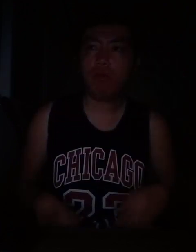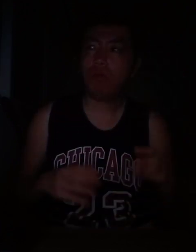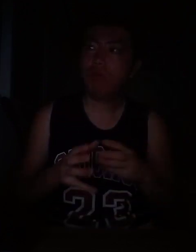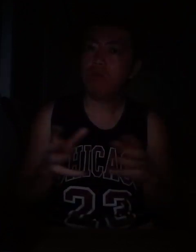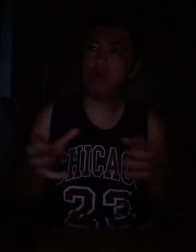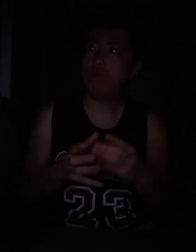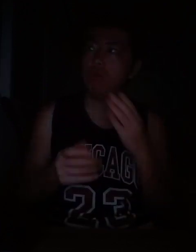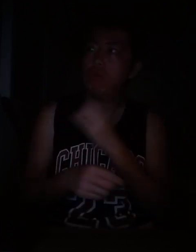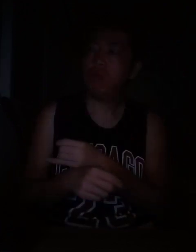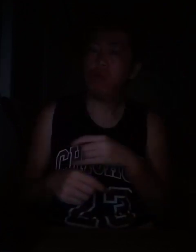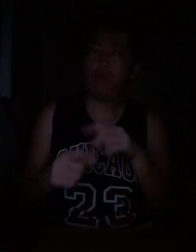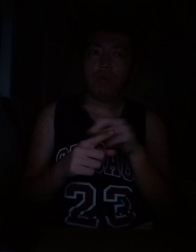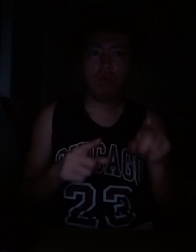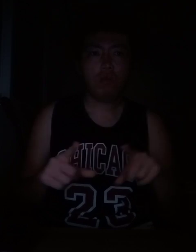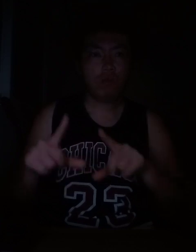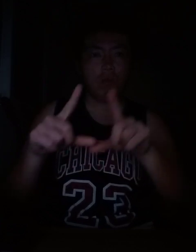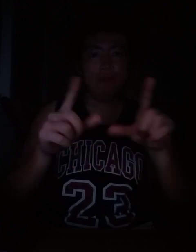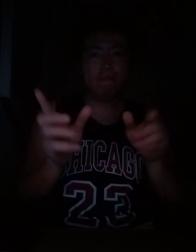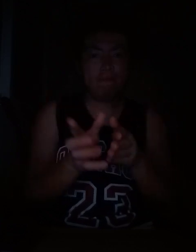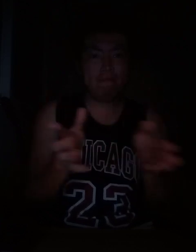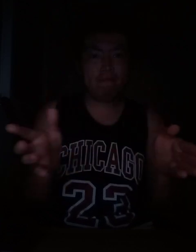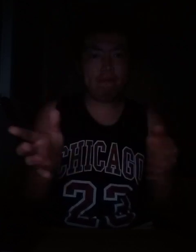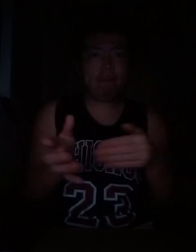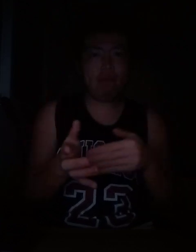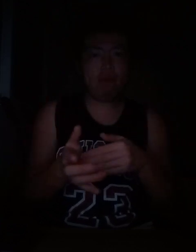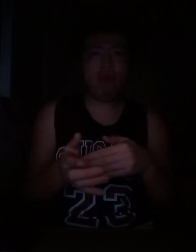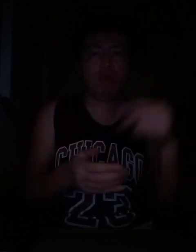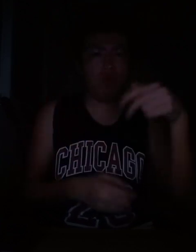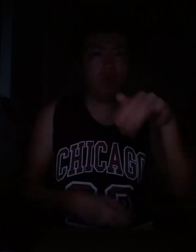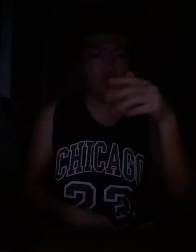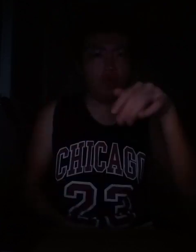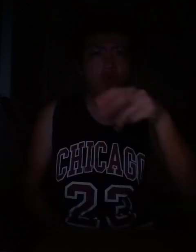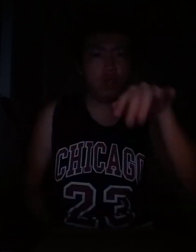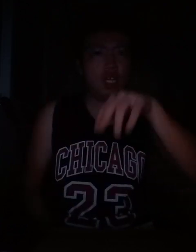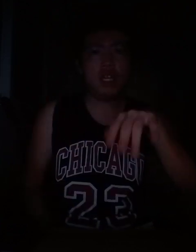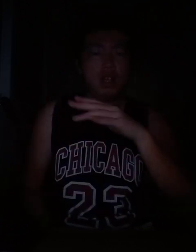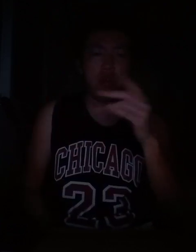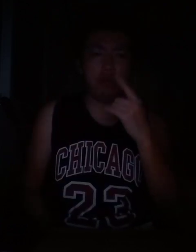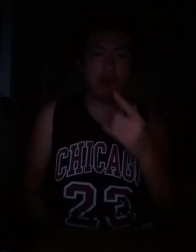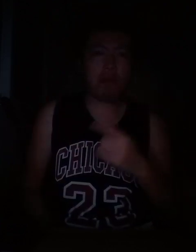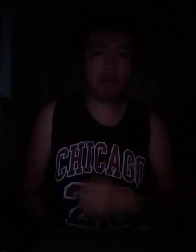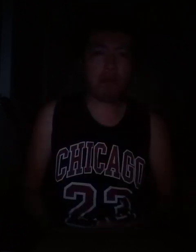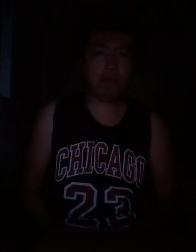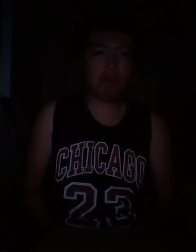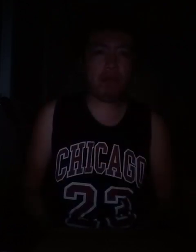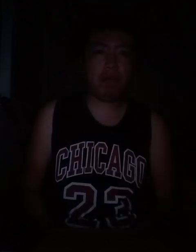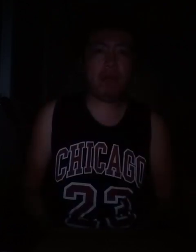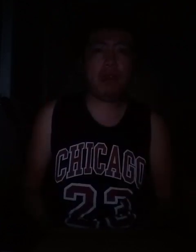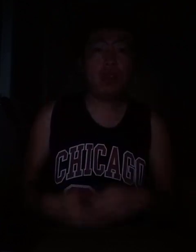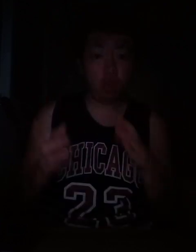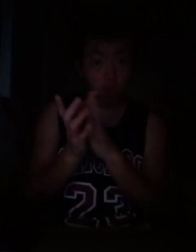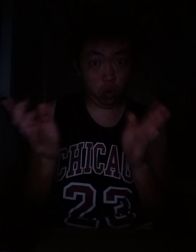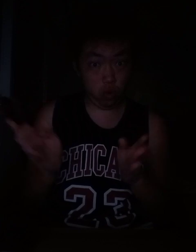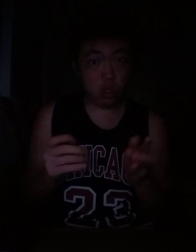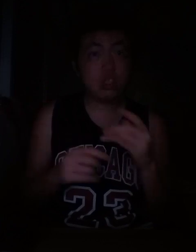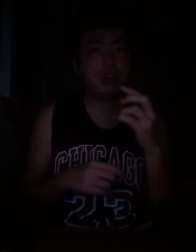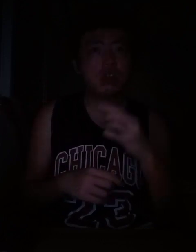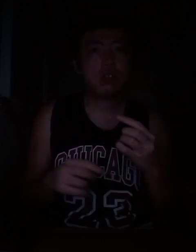교장이 문제 학생에 대해 출석 정지 명령을 내리는 조항도 들어갈 전망입니다. 조희연 서울시 교육감도